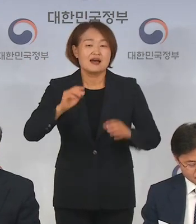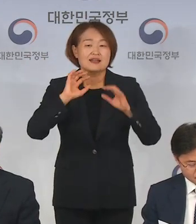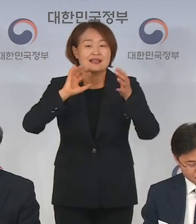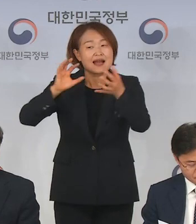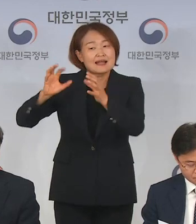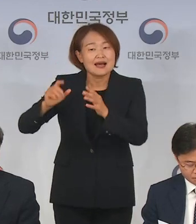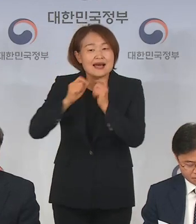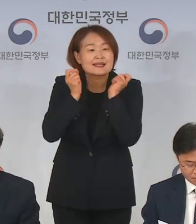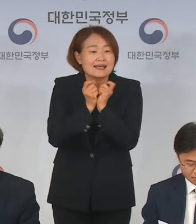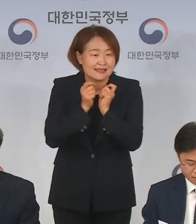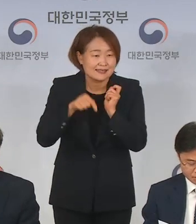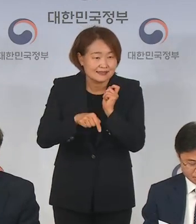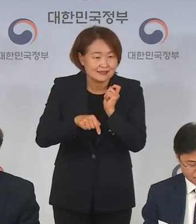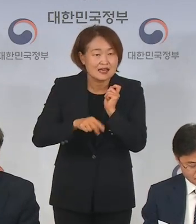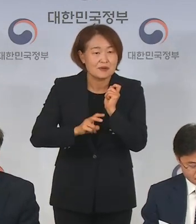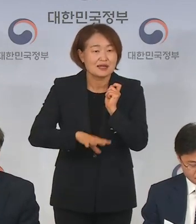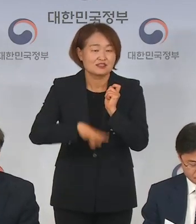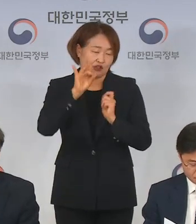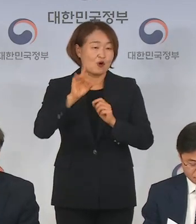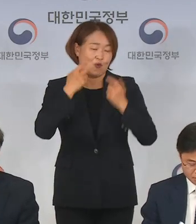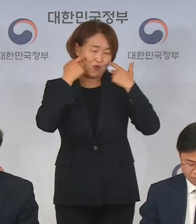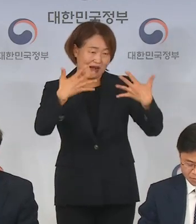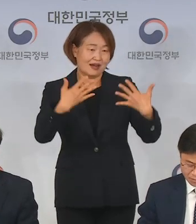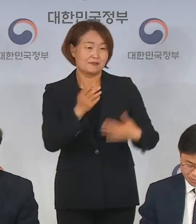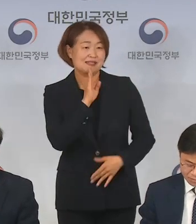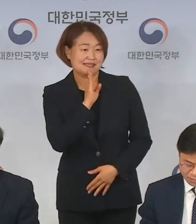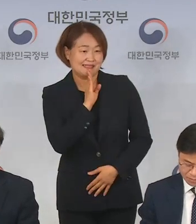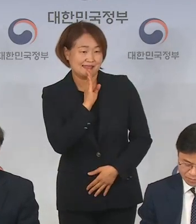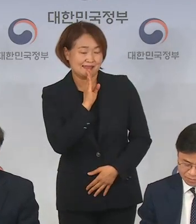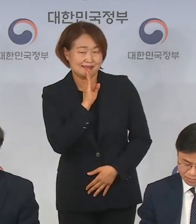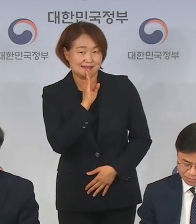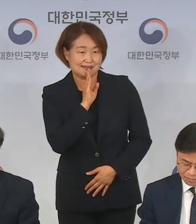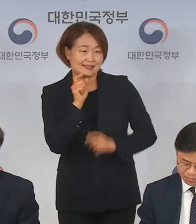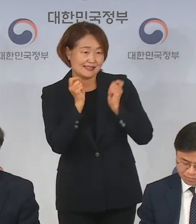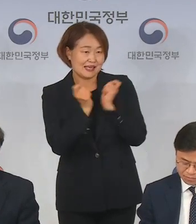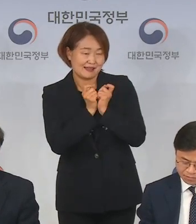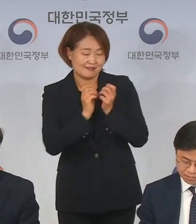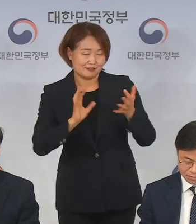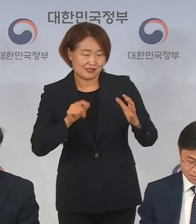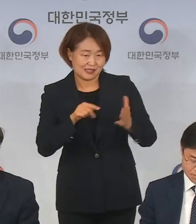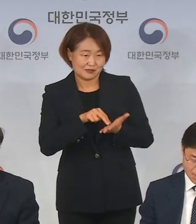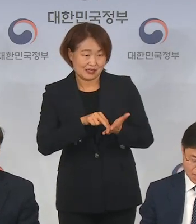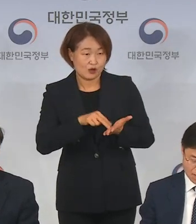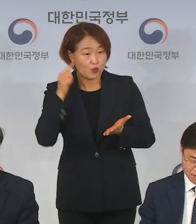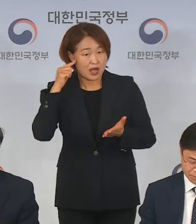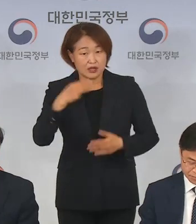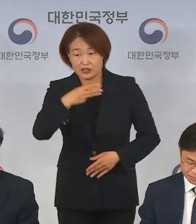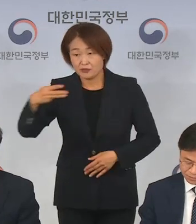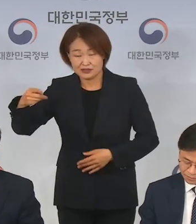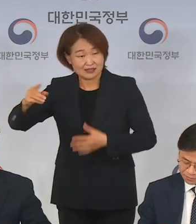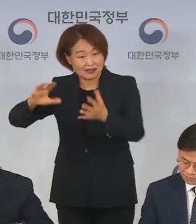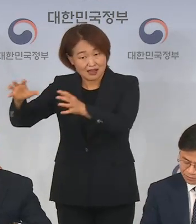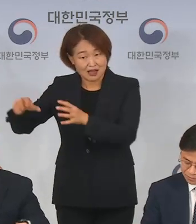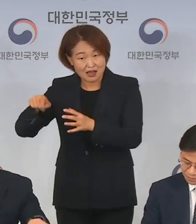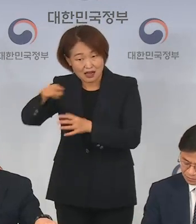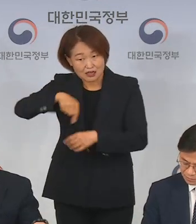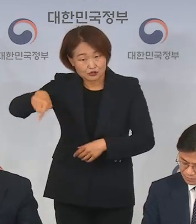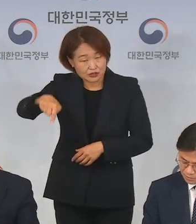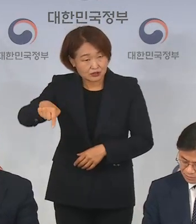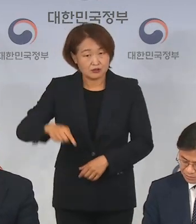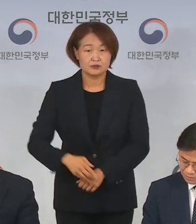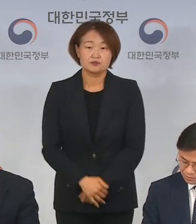국가로서는 최초이다 유일하다 이 표현이 정확한 표현이고요. 왜냐하면 그 태평양 도서국들 중에도